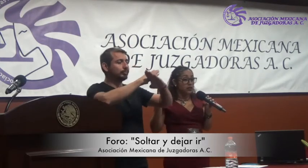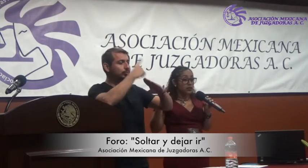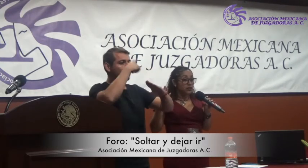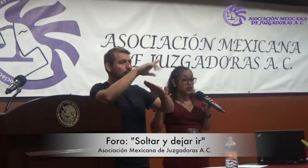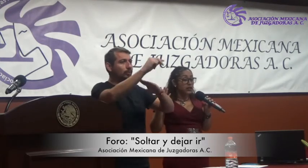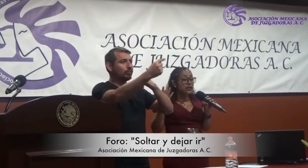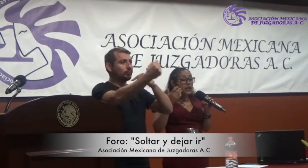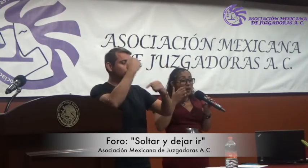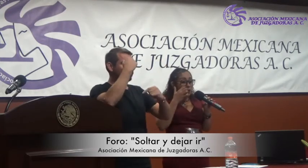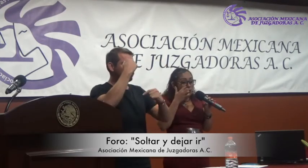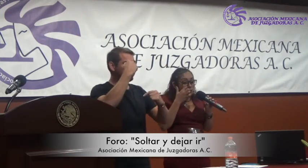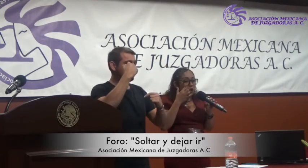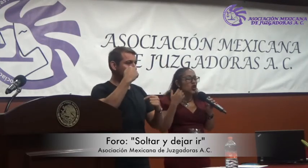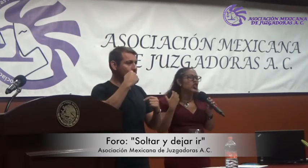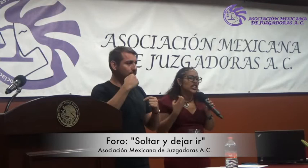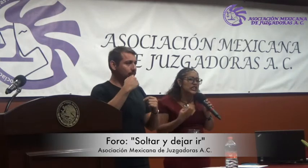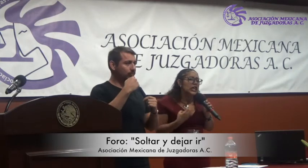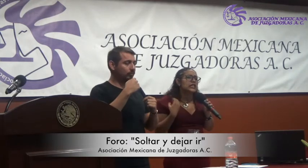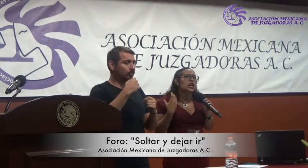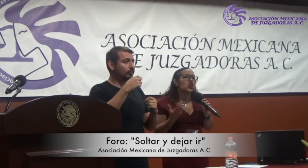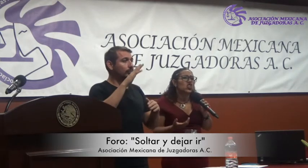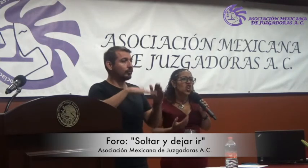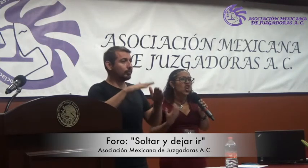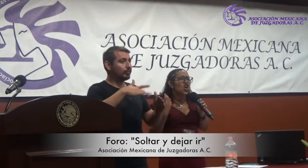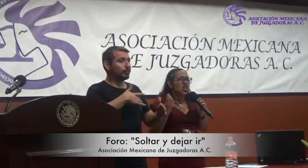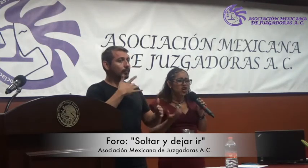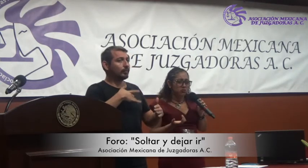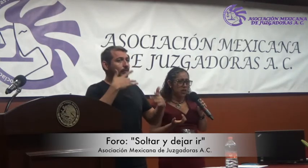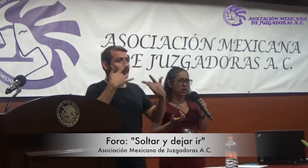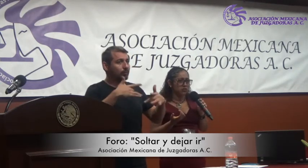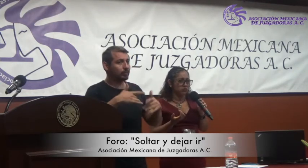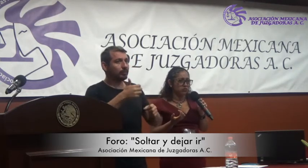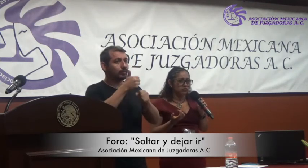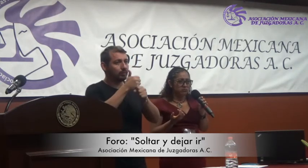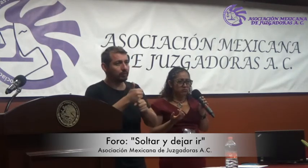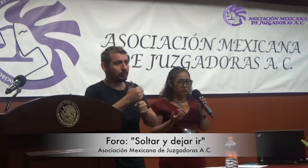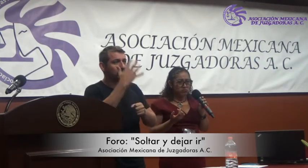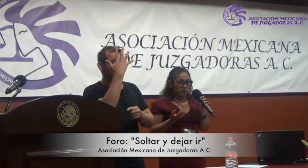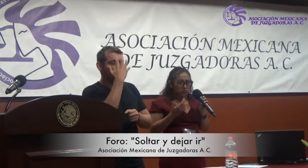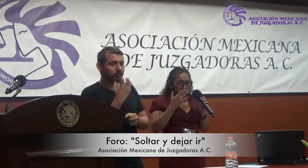profunda, que tiene que ver más bien con tristeza, con dolor, con miedo.